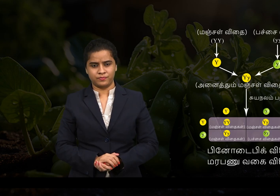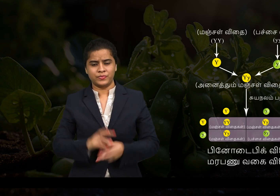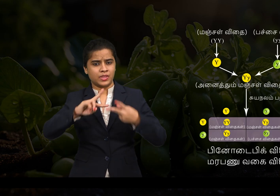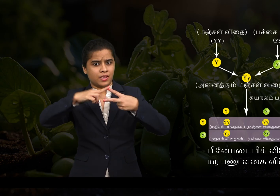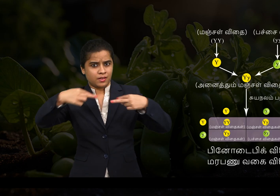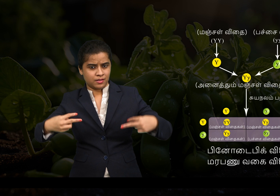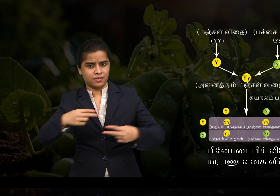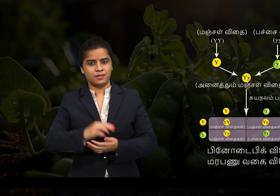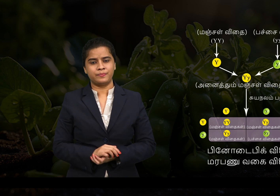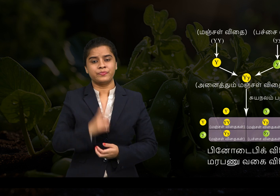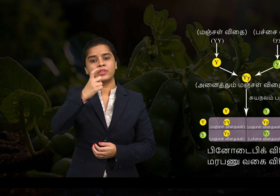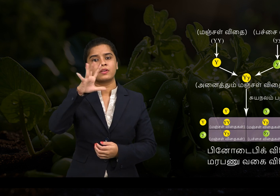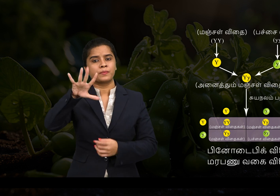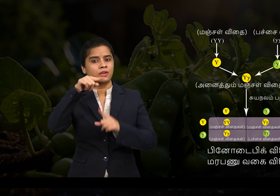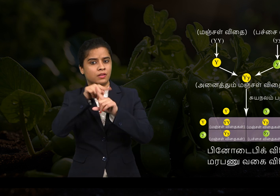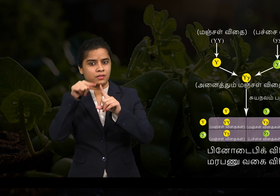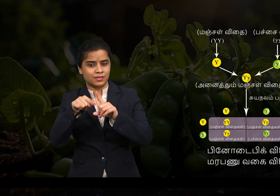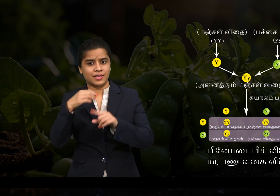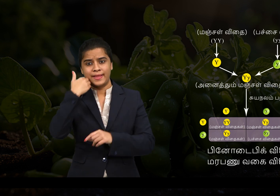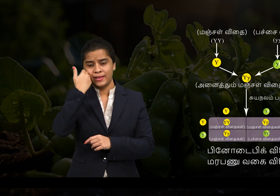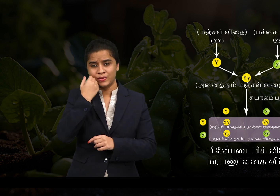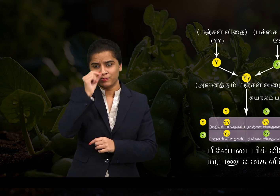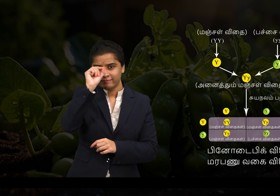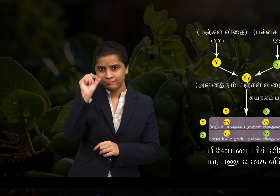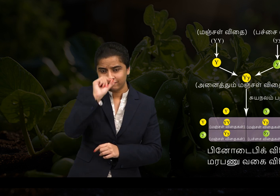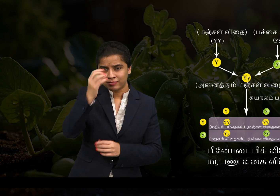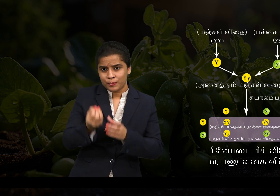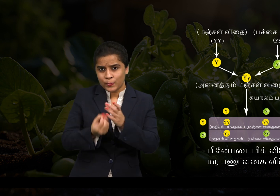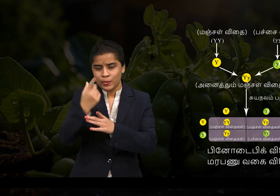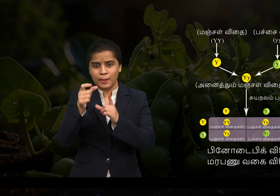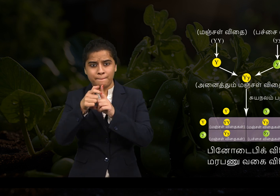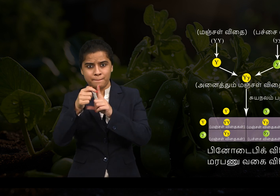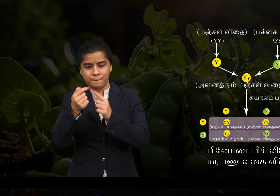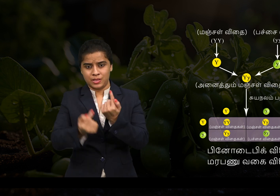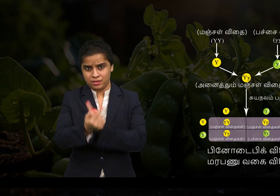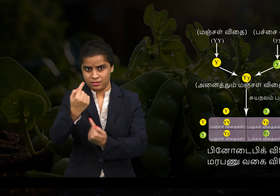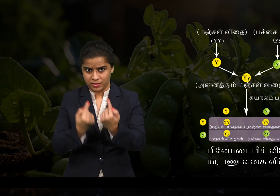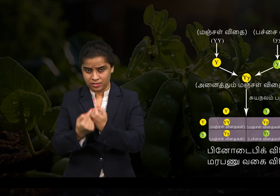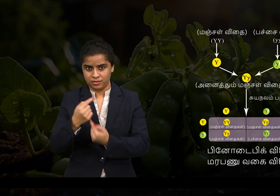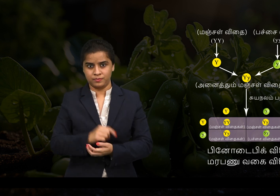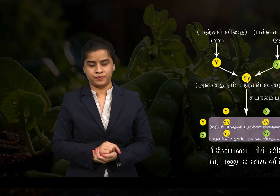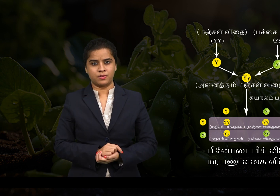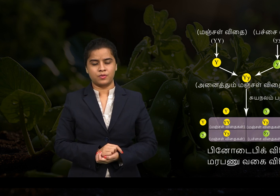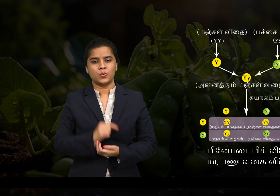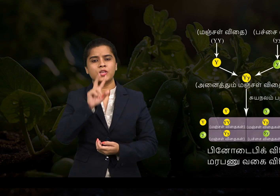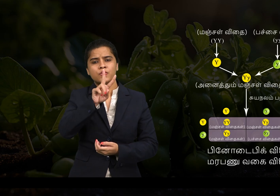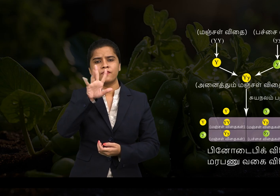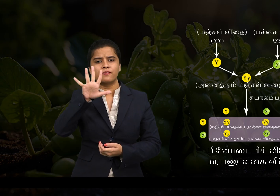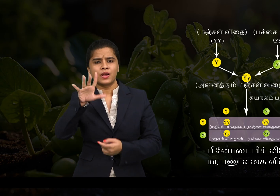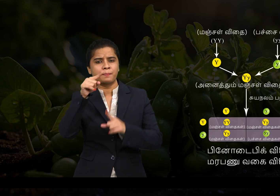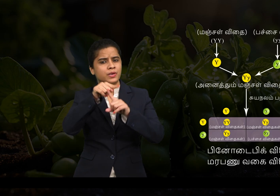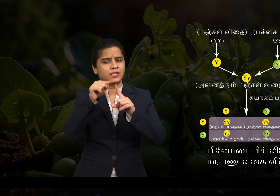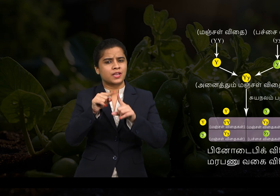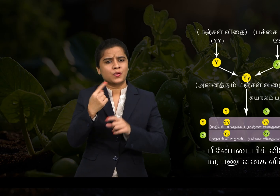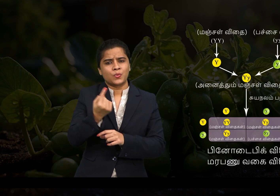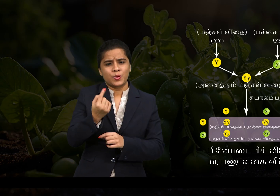மரபணு ரீதியாக 75% மஞ்சள் விதை உற்பத்தி செய்யும் பட்டாணி செடிகளில் தூய இனமான பட்டாணி